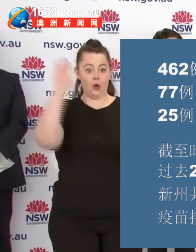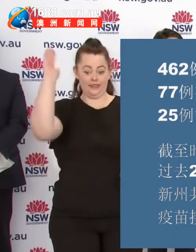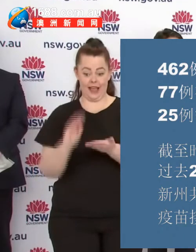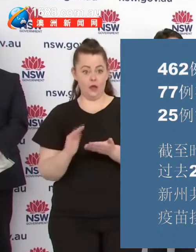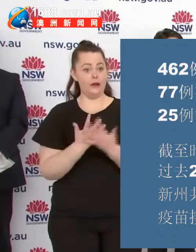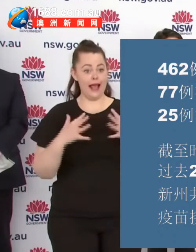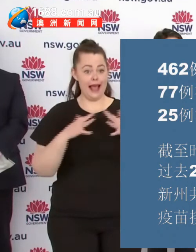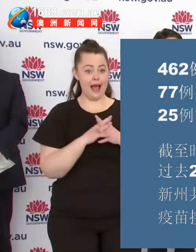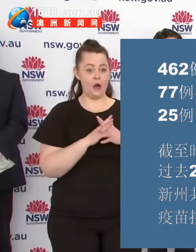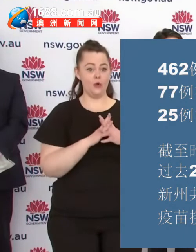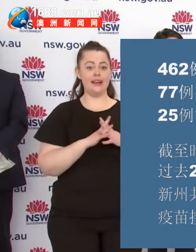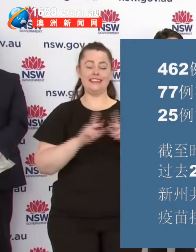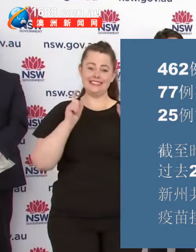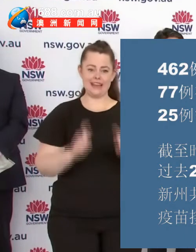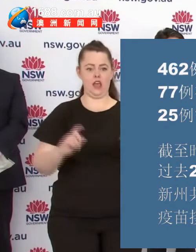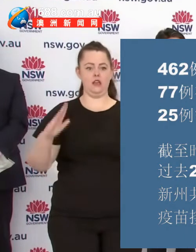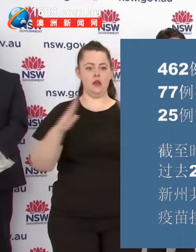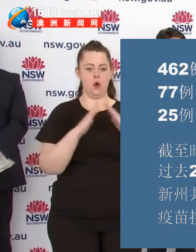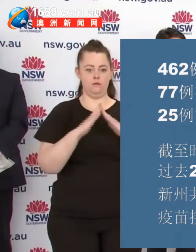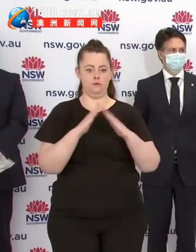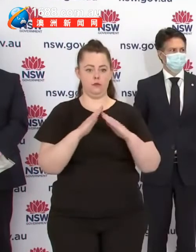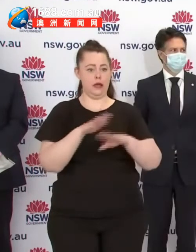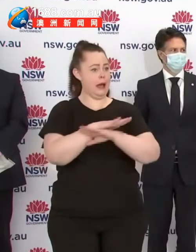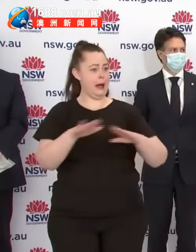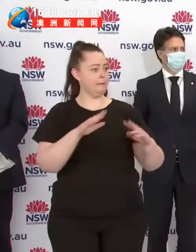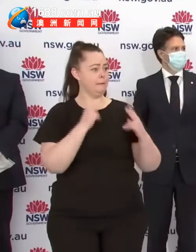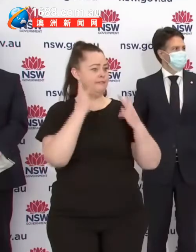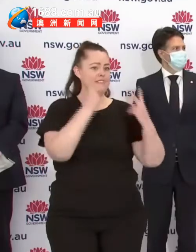102749人次，疫苗接种36175剂。